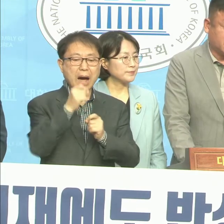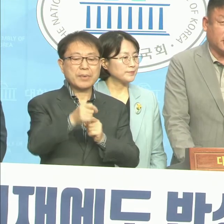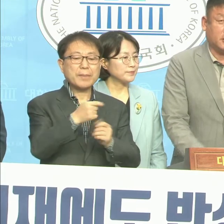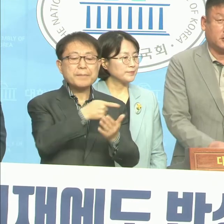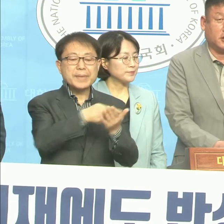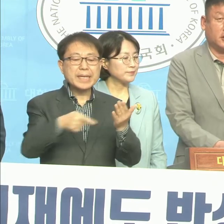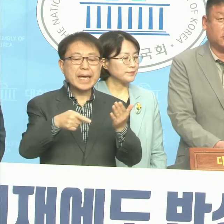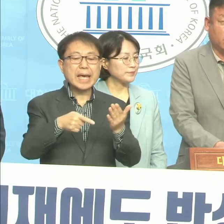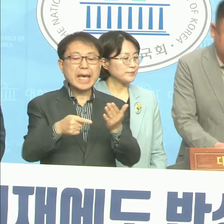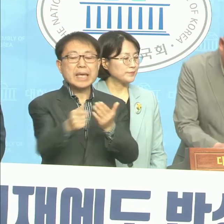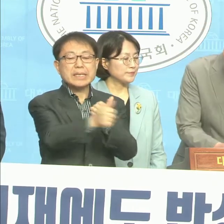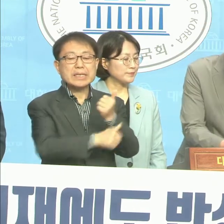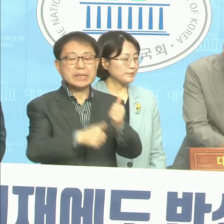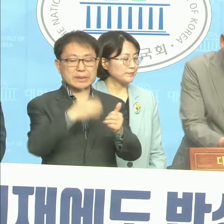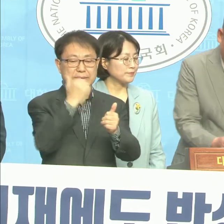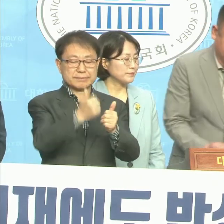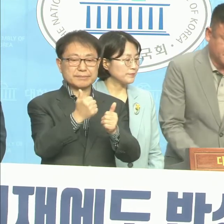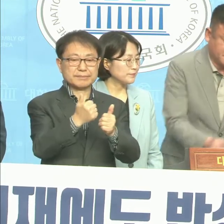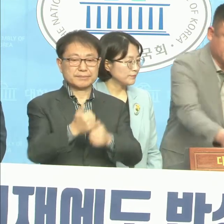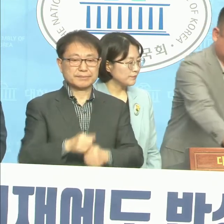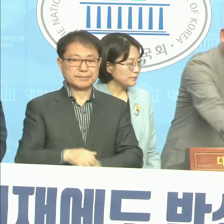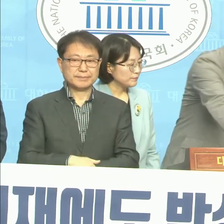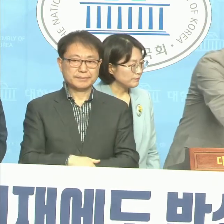피하 층을 죄 대책 1동